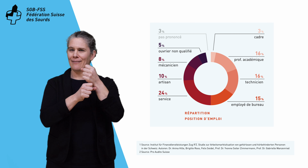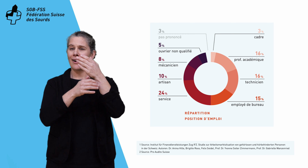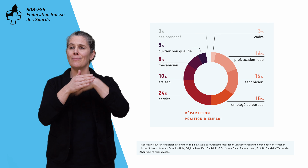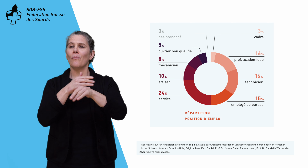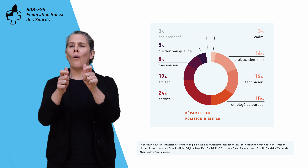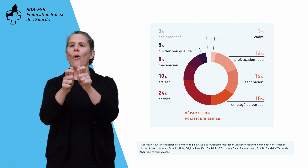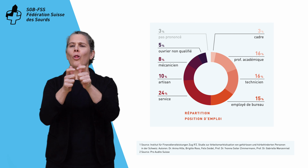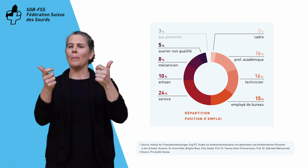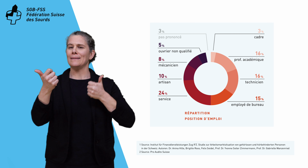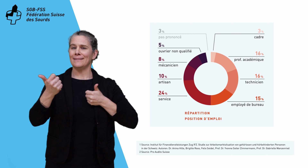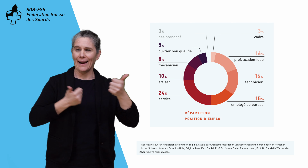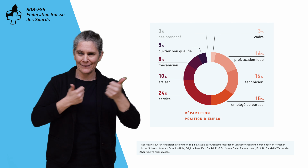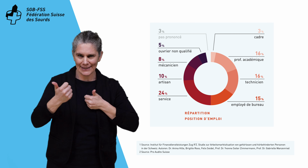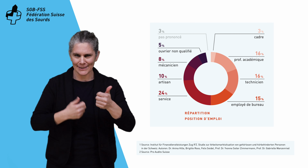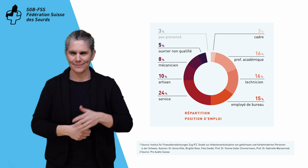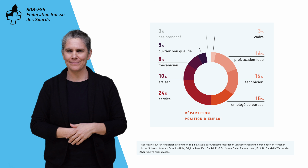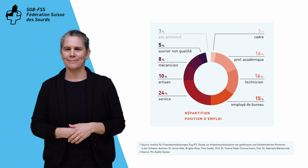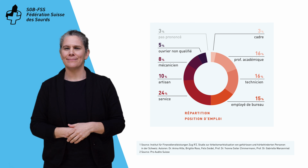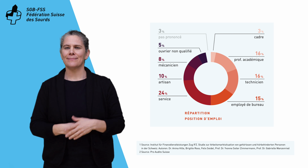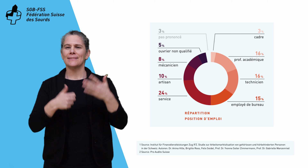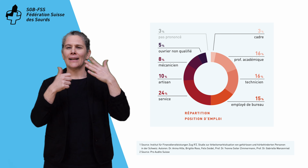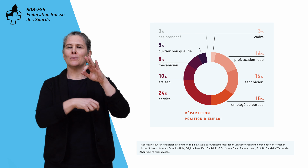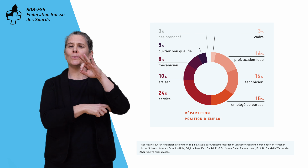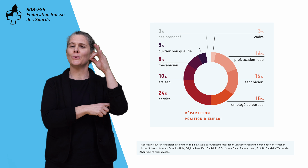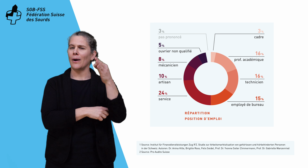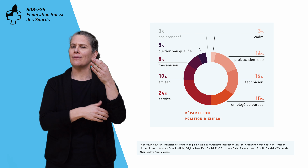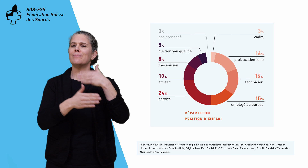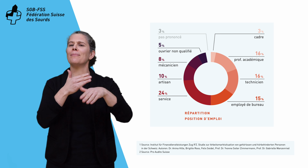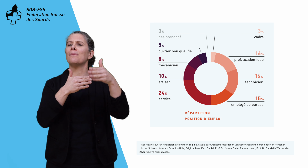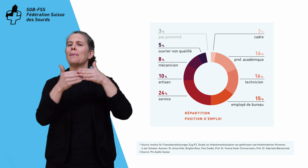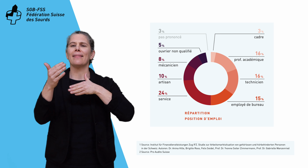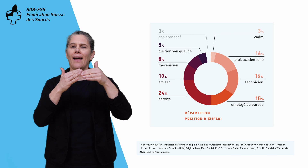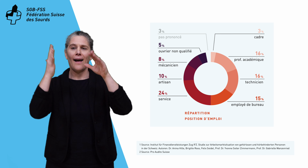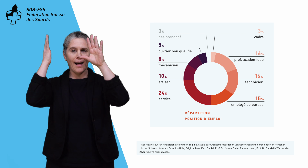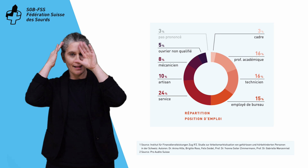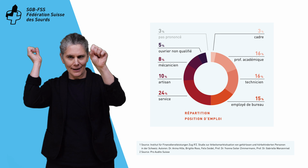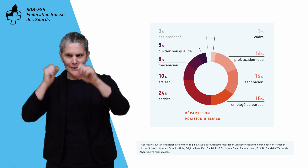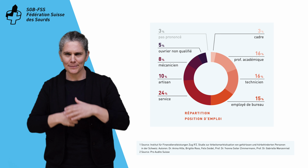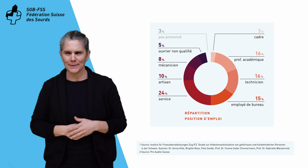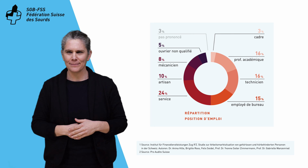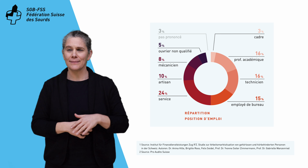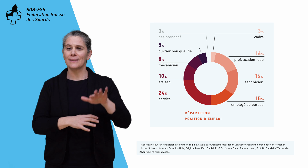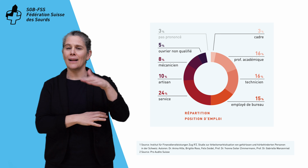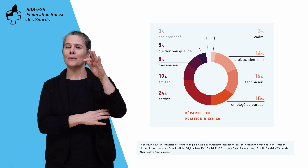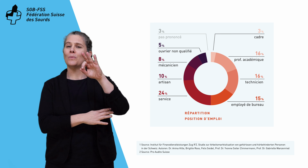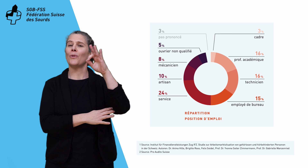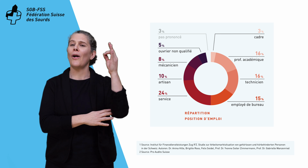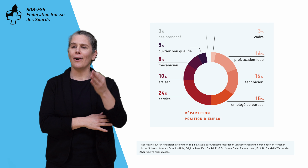travailler dans des entreprises de service. 16 % ont choisi un métier académique et 15